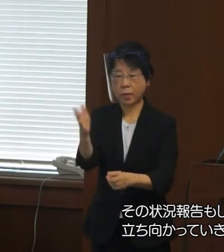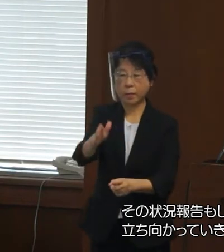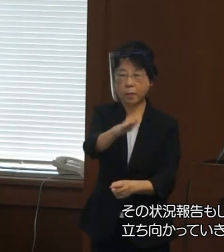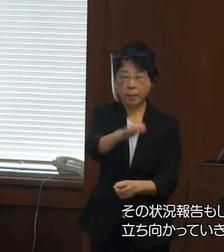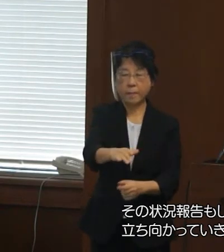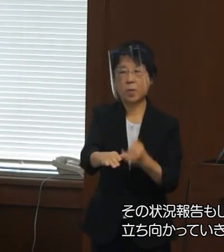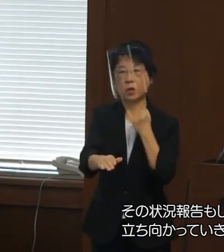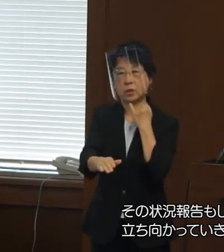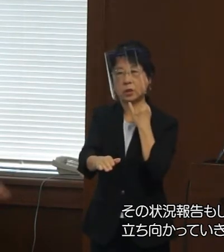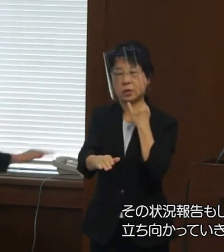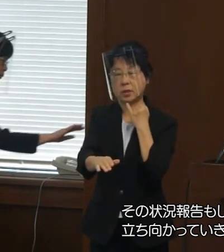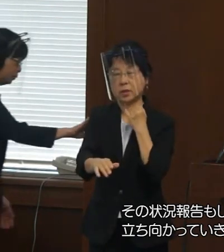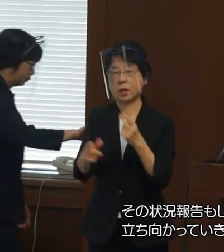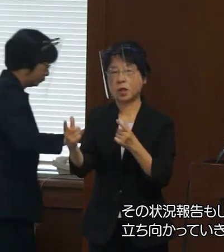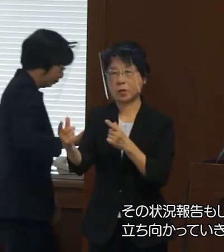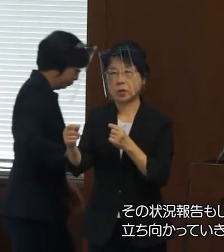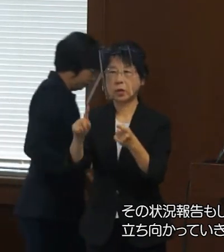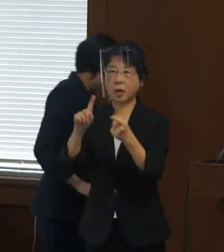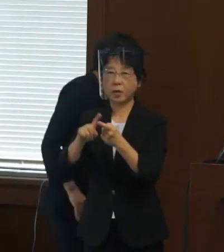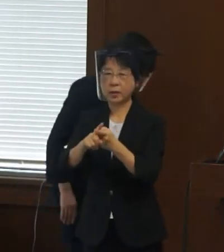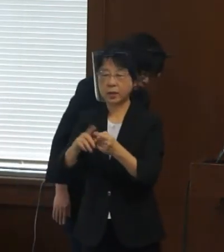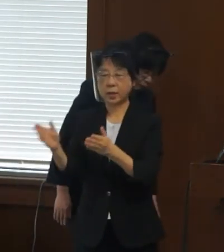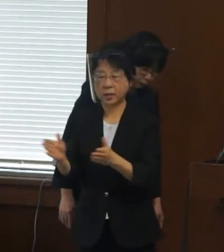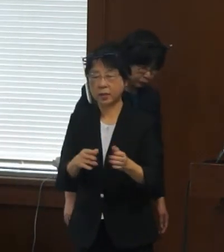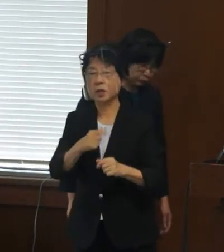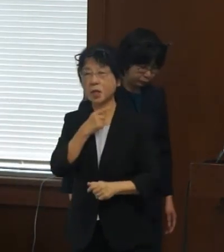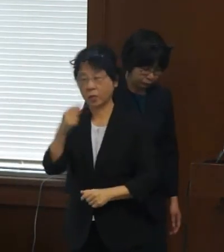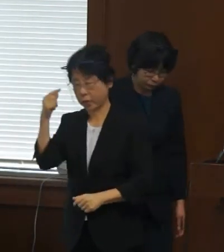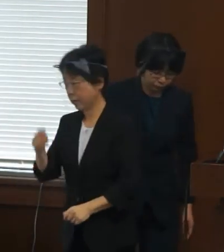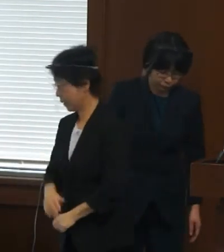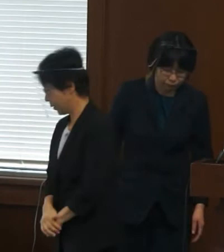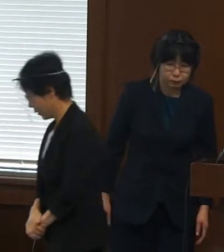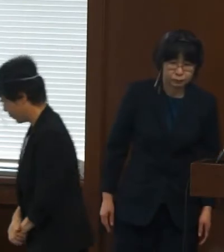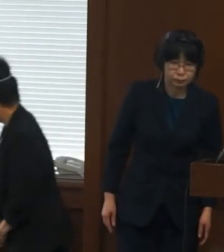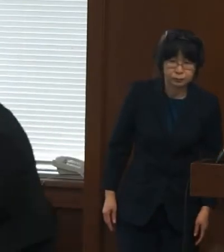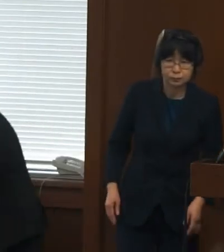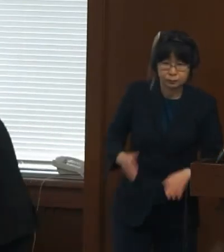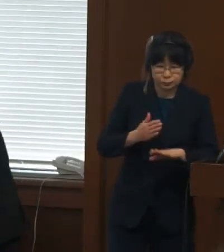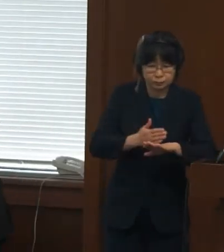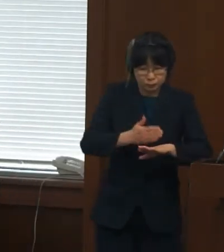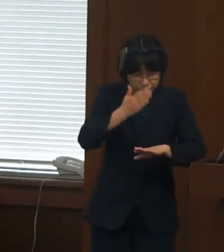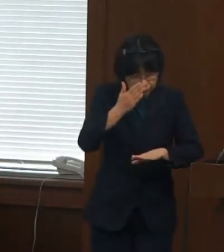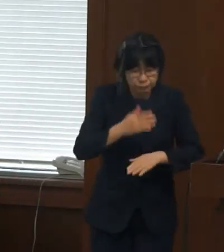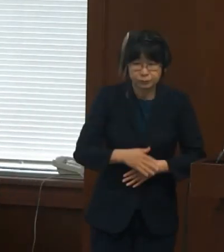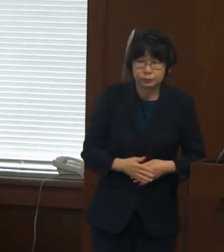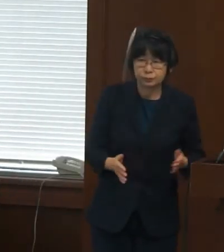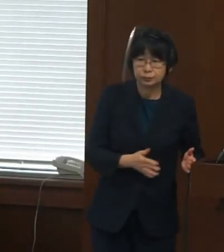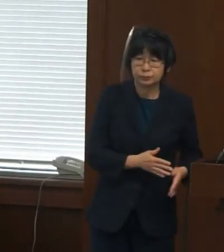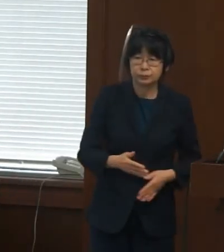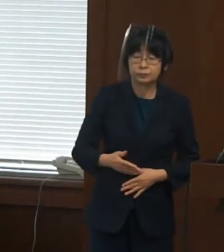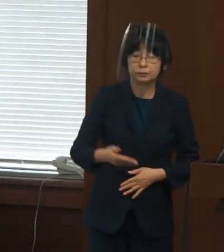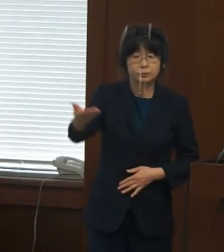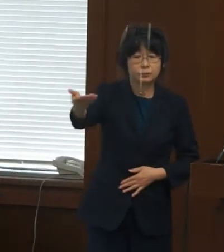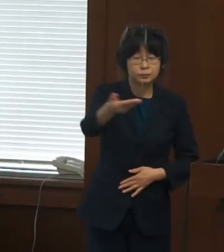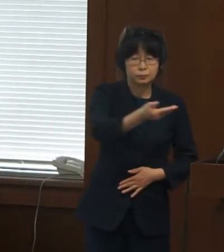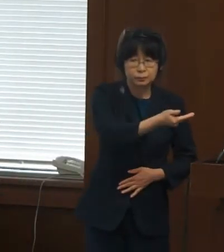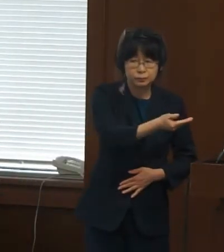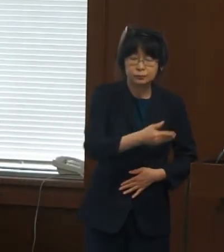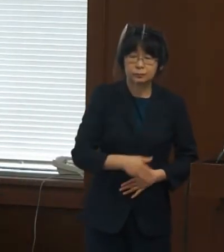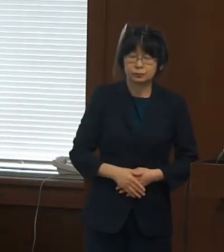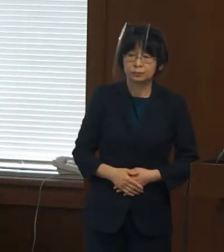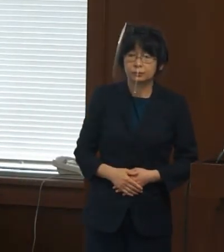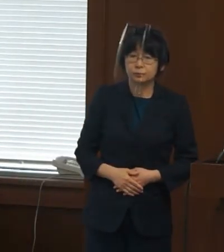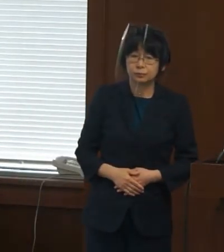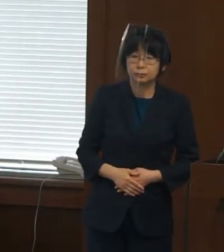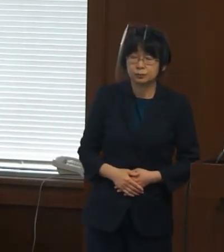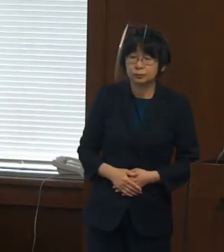ました。 はい、他ございますか。あ、北島さんお願いします。 西日本新聞の記事